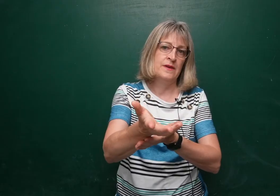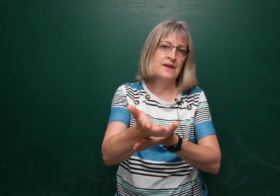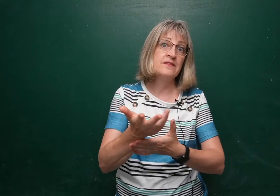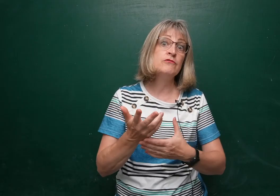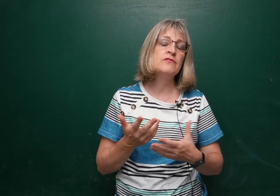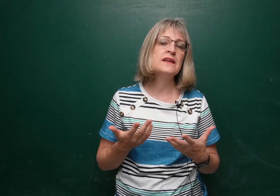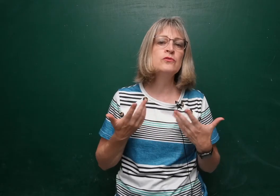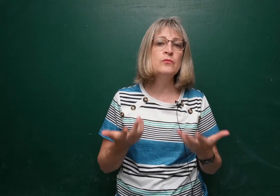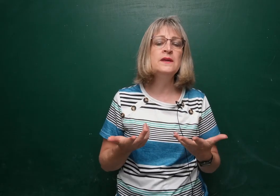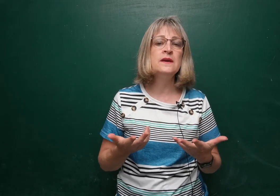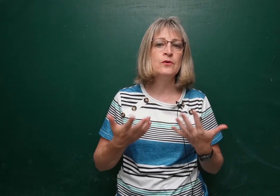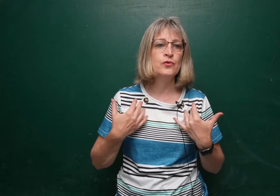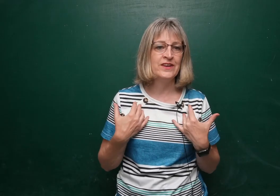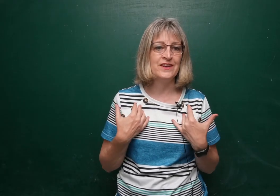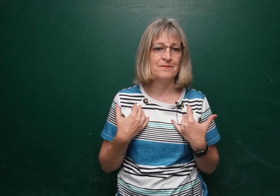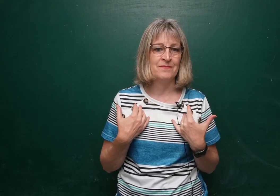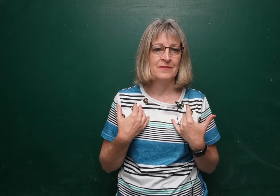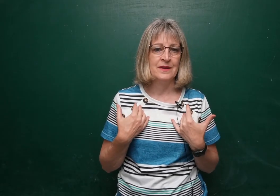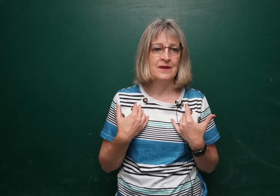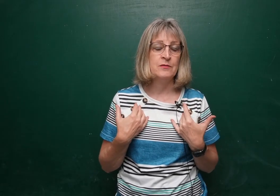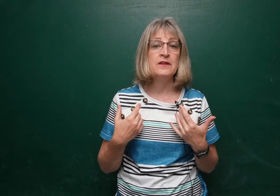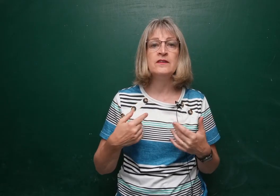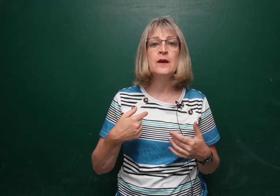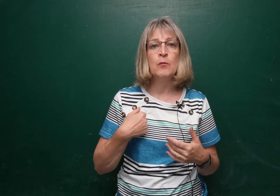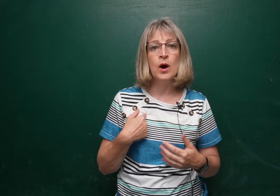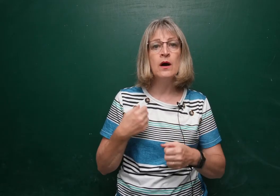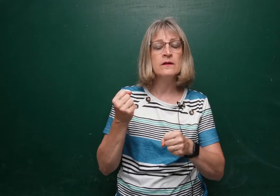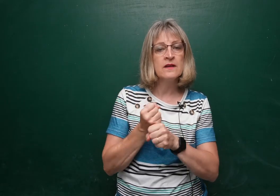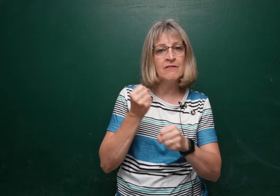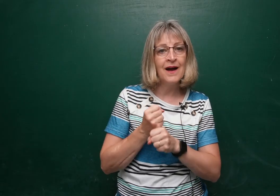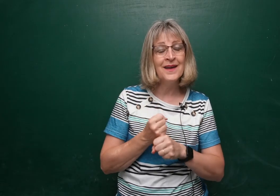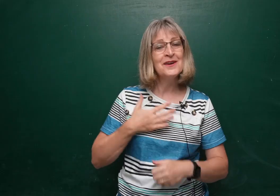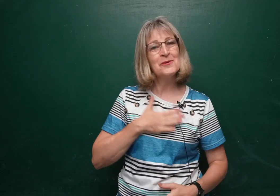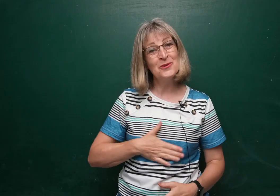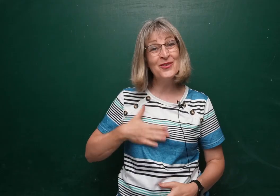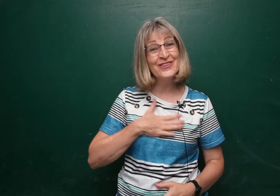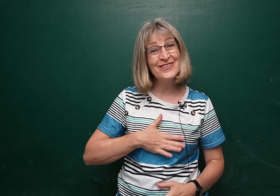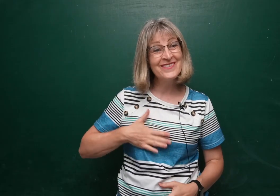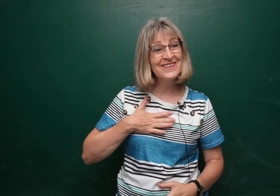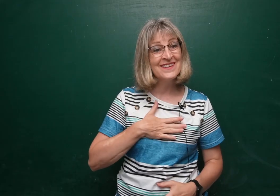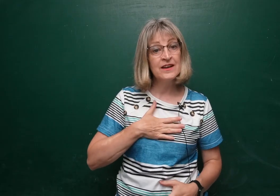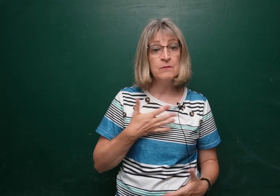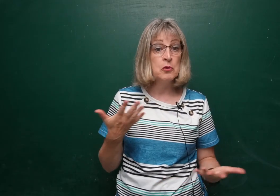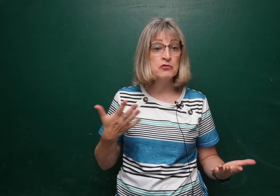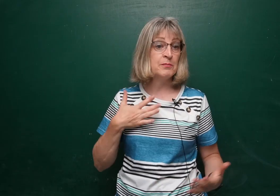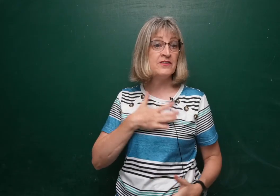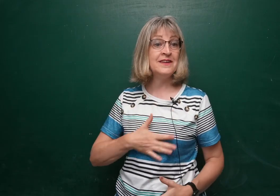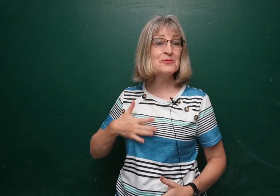ça vous fait l'économie de signes. J'ai pas dit moi, travail, contente. Non, j'ai pas signé